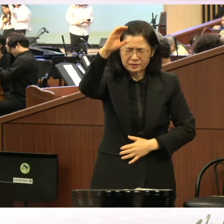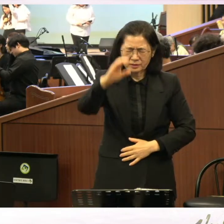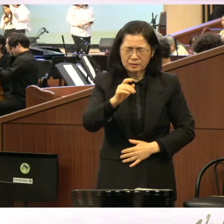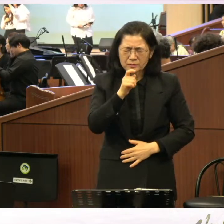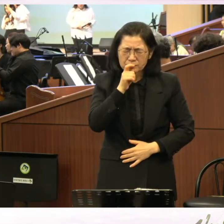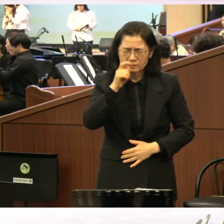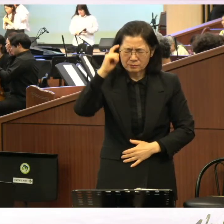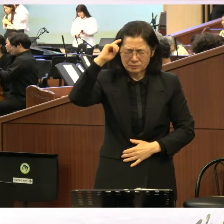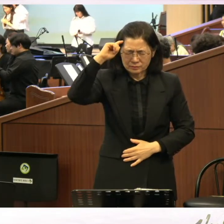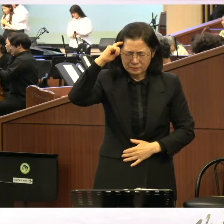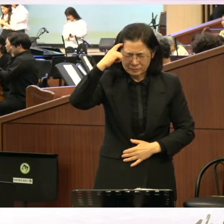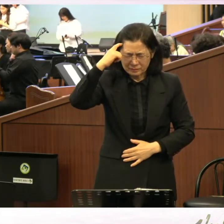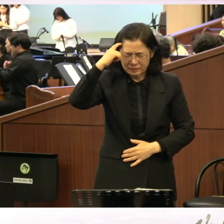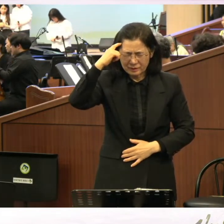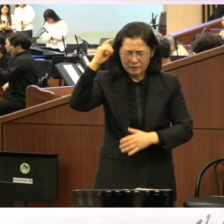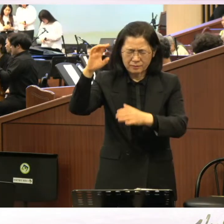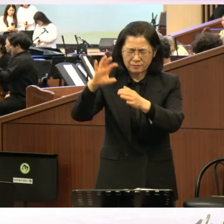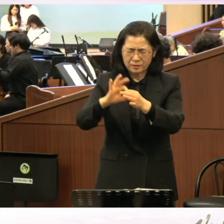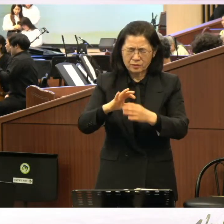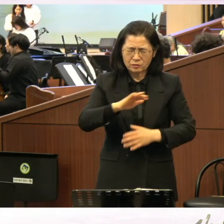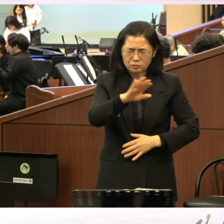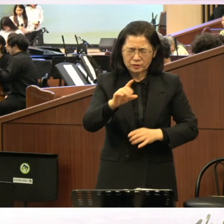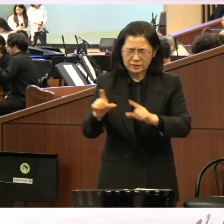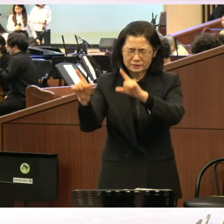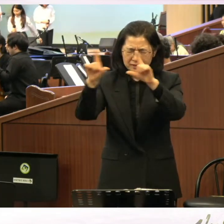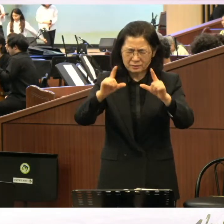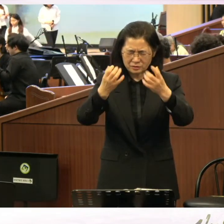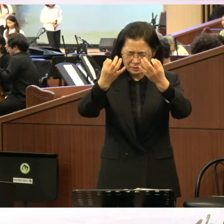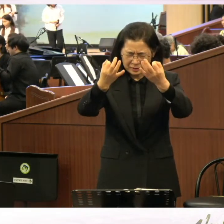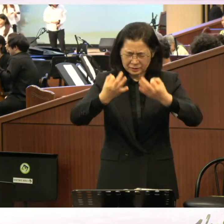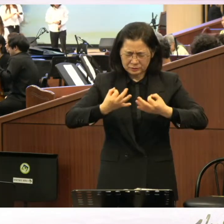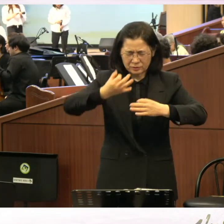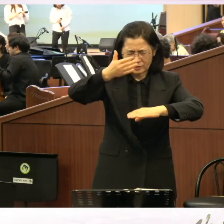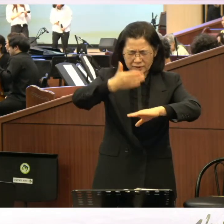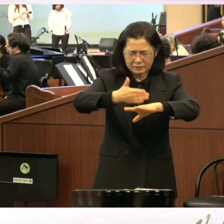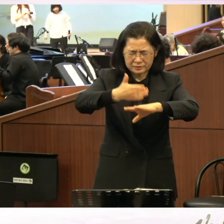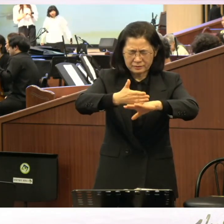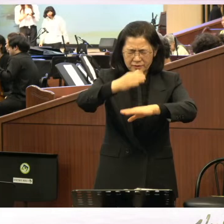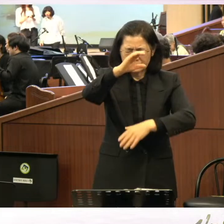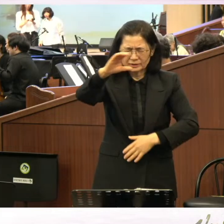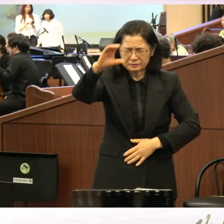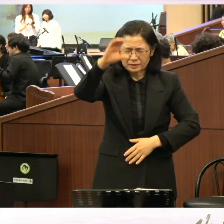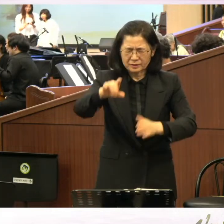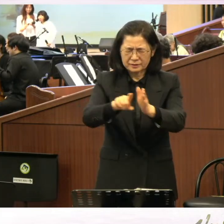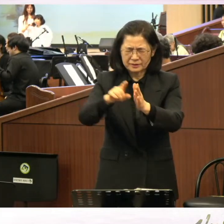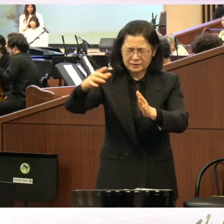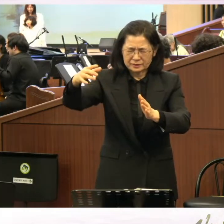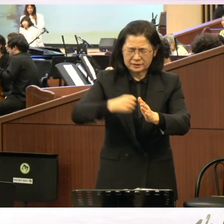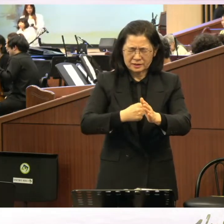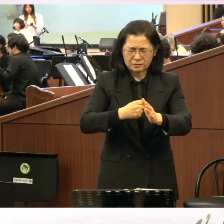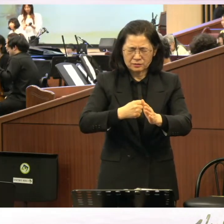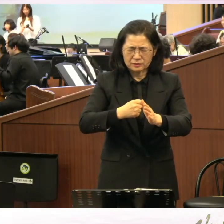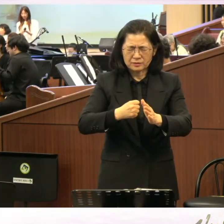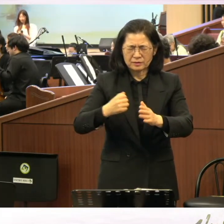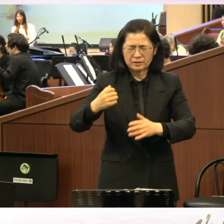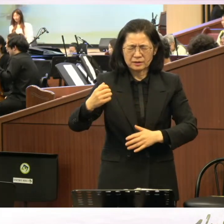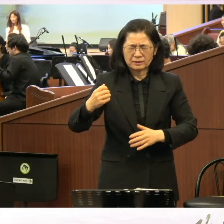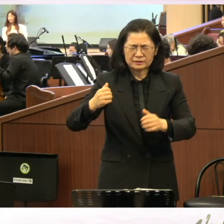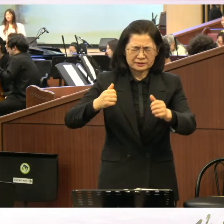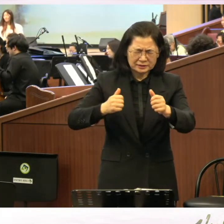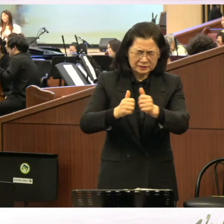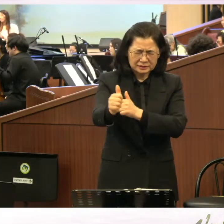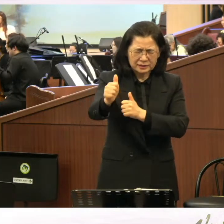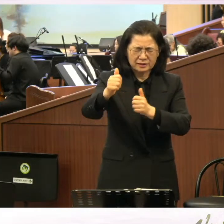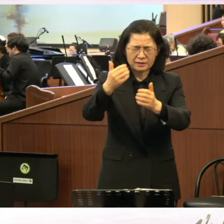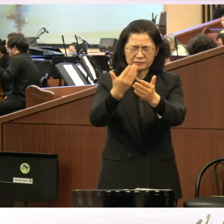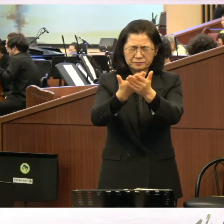묵상하며 우리의 삶을 돌아보게 하신 것 감사합니다. 십자가의 신앙으로 무장하여 이 땅에 승리하는 저희들